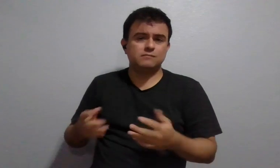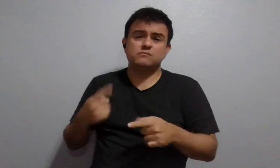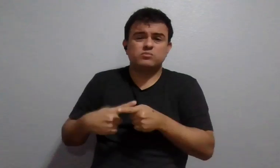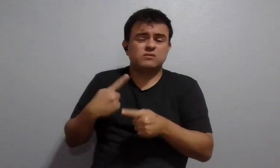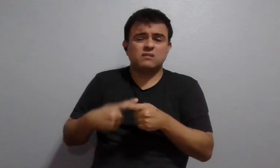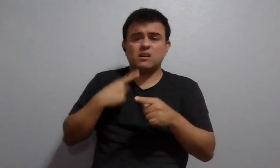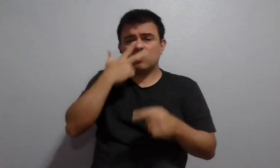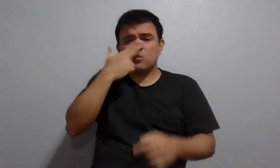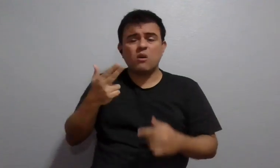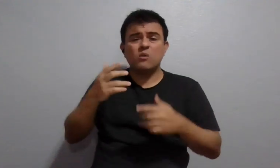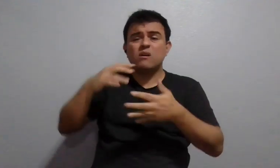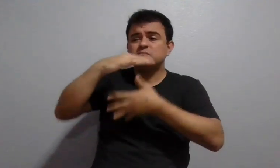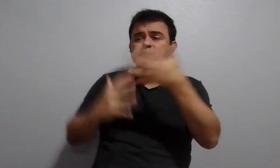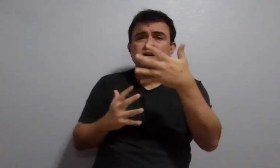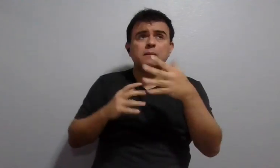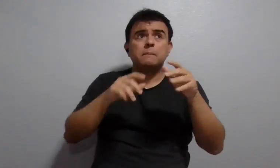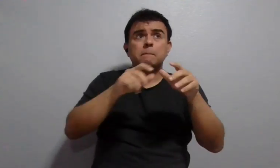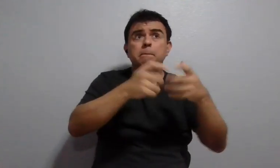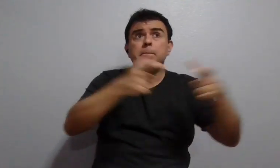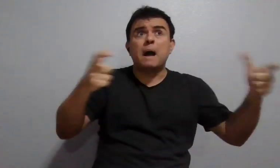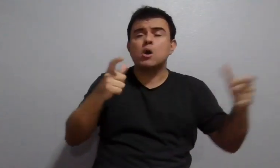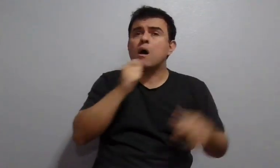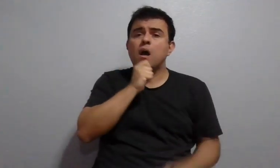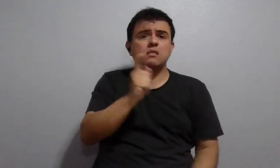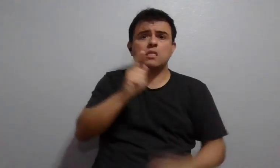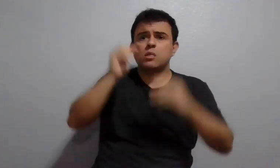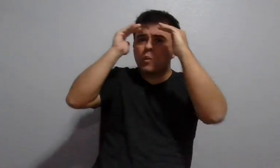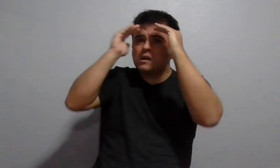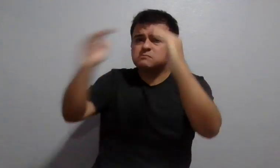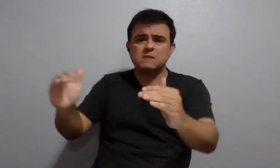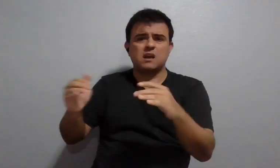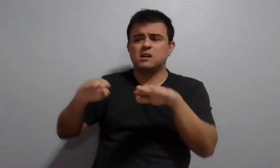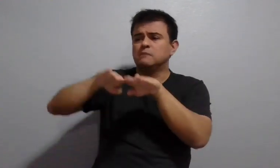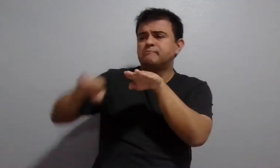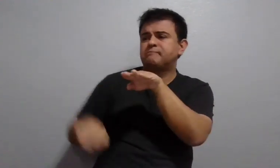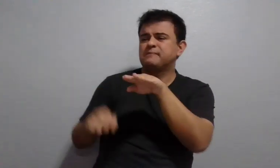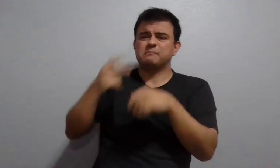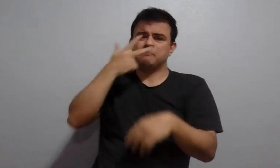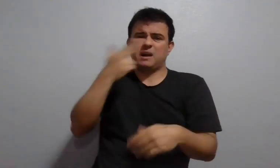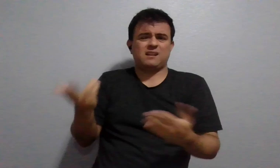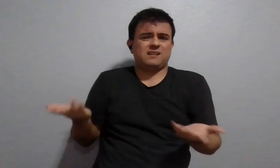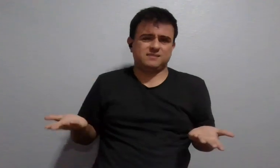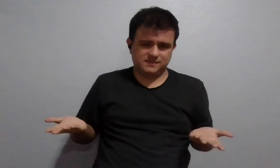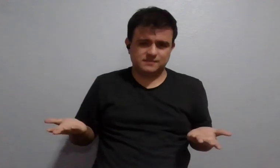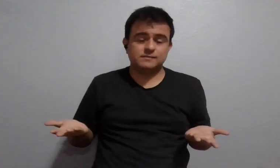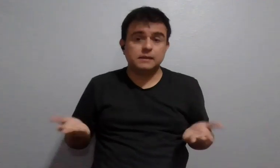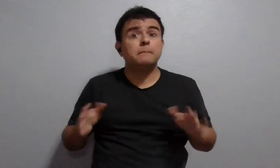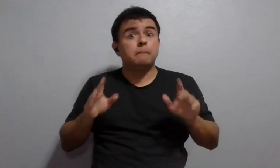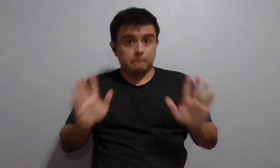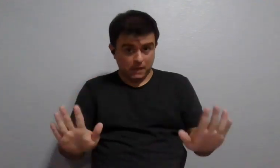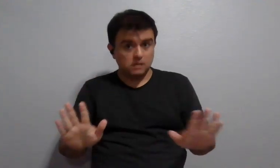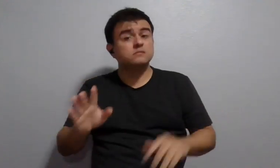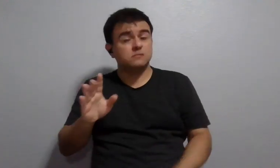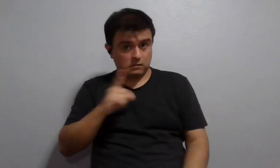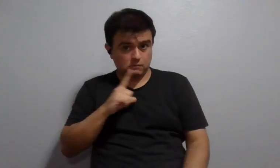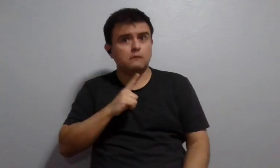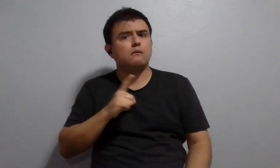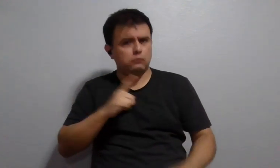linguístico que ela ocupa, enfim. Mas nós temos sim condições de hoje no Brasil